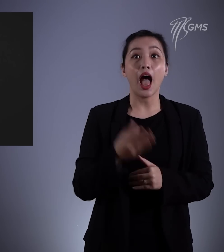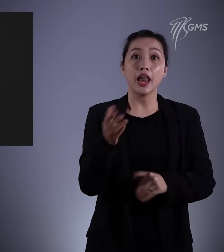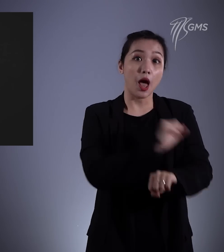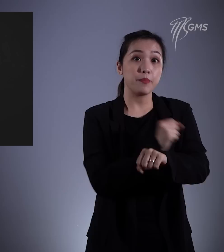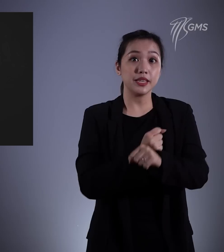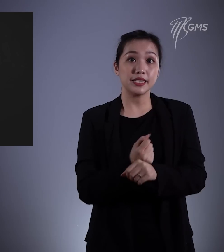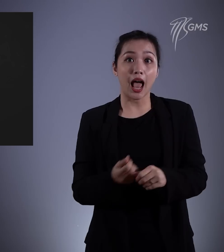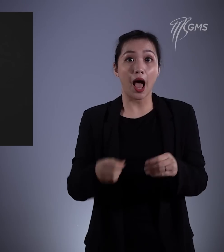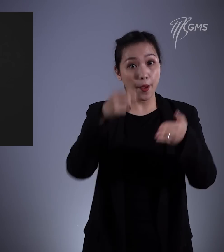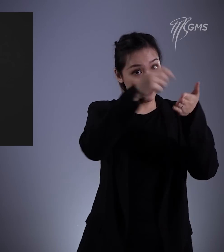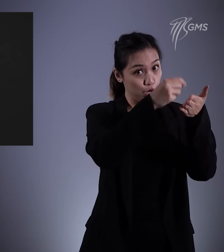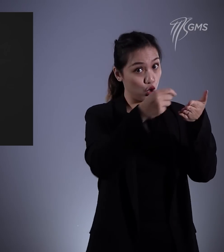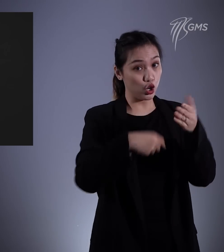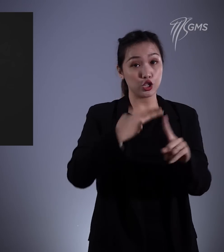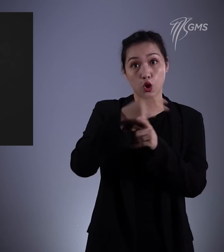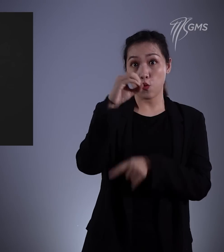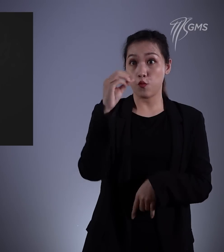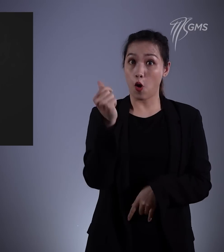mengisi form secara online di